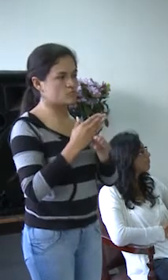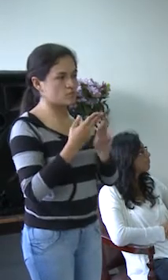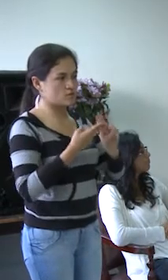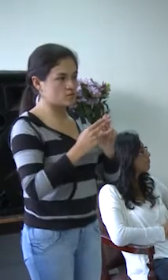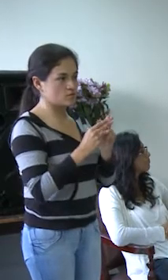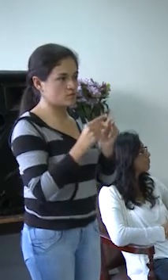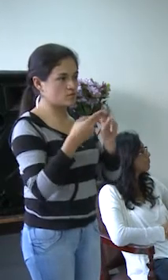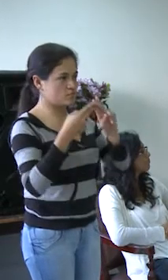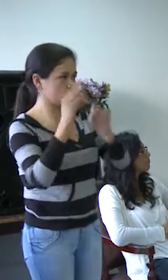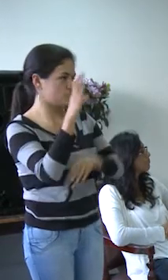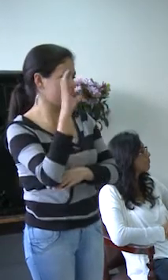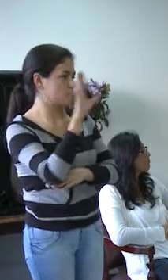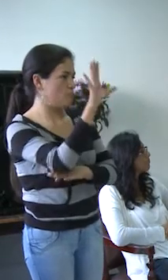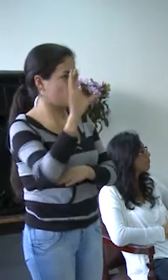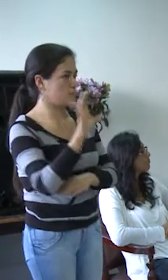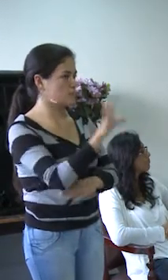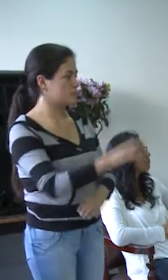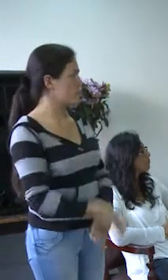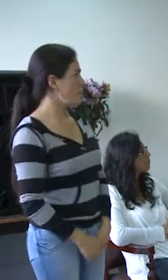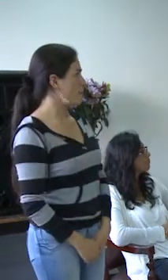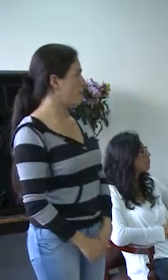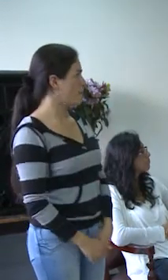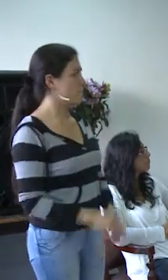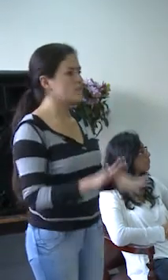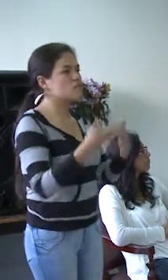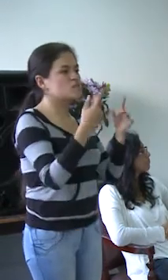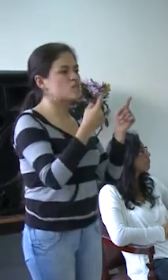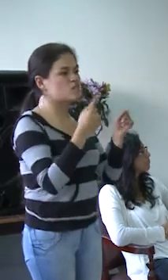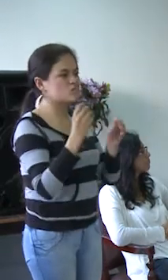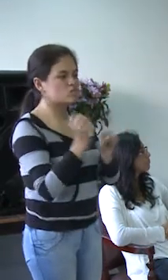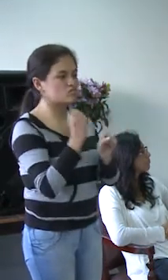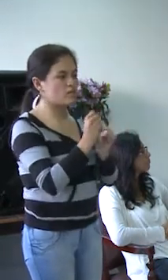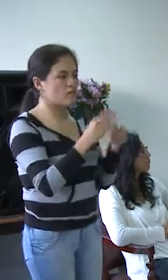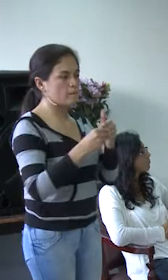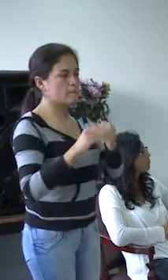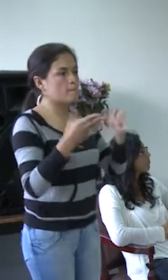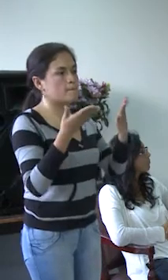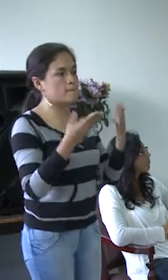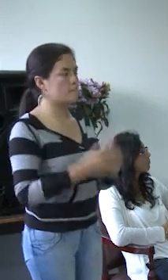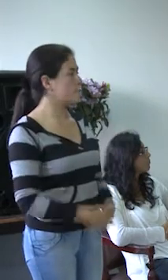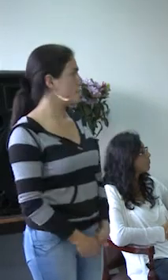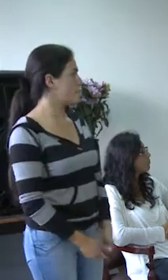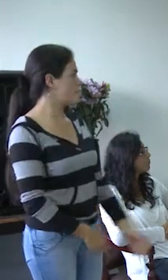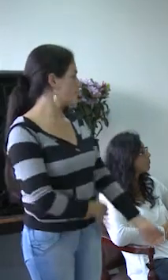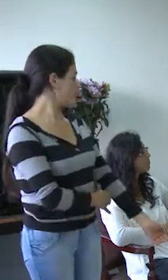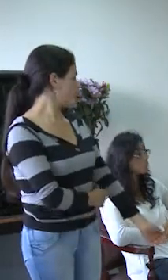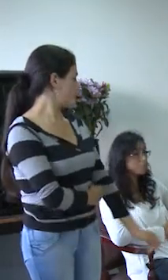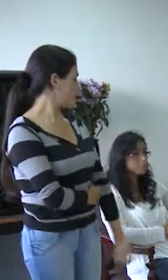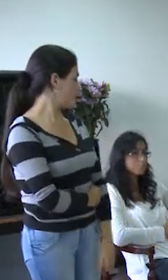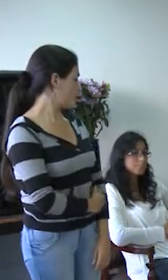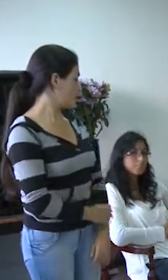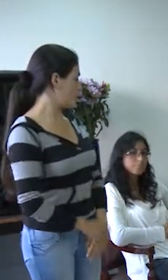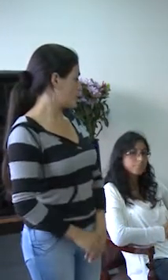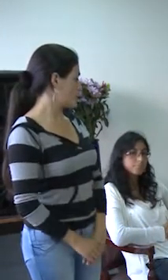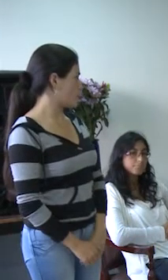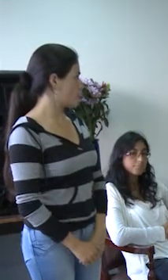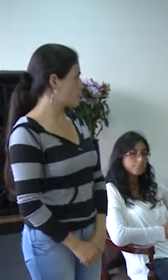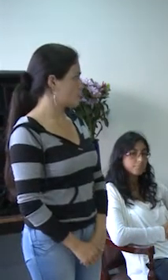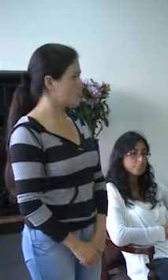el que estamos. Entonces, pues la dinámica un poco que hemos pensado es como ir abordando